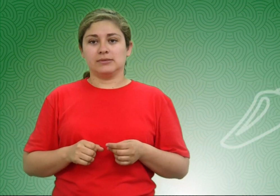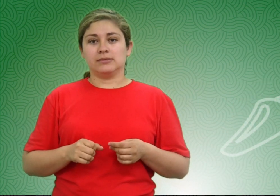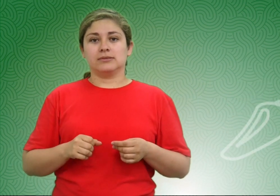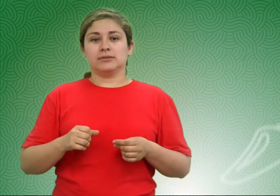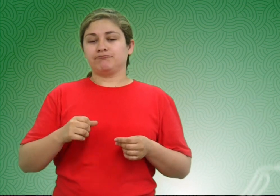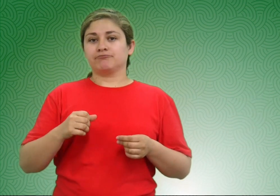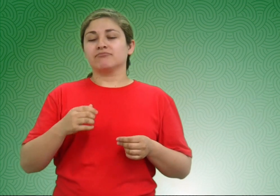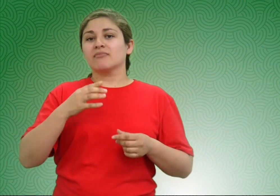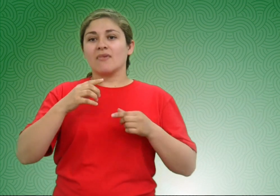ají,